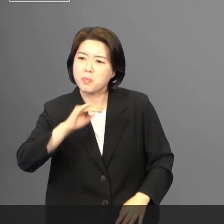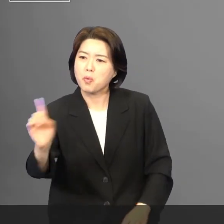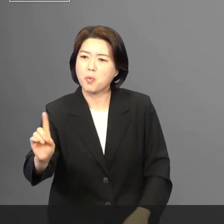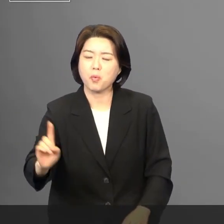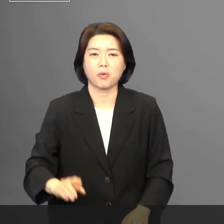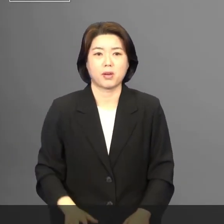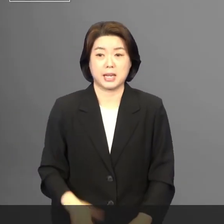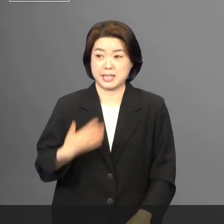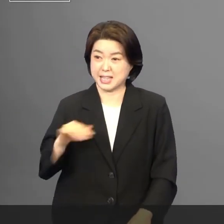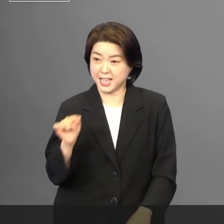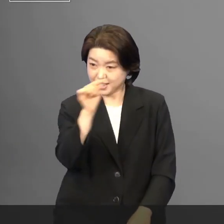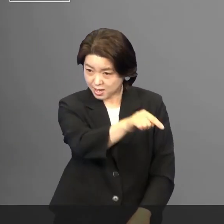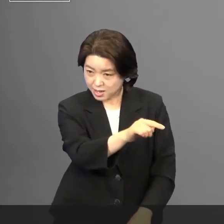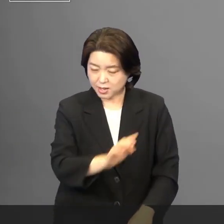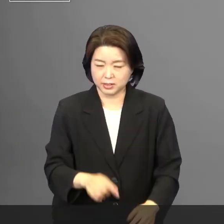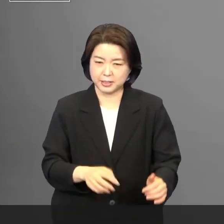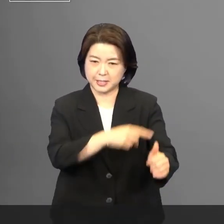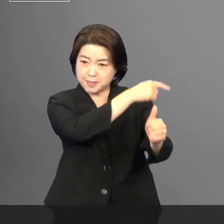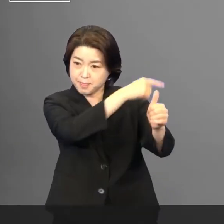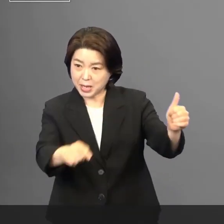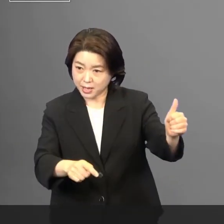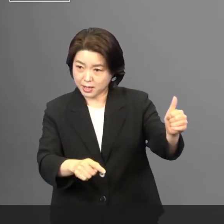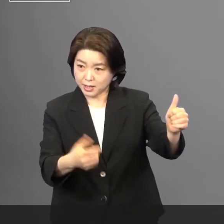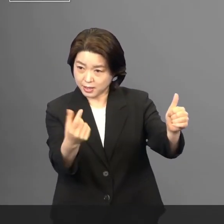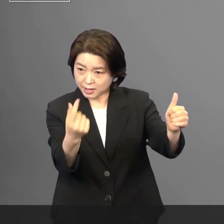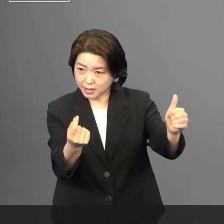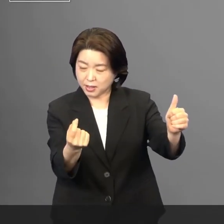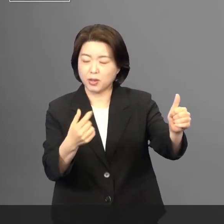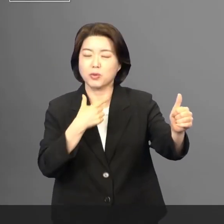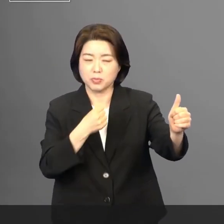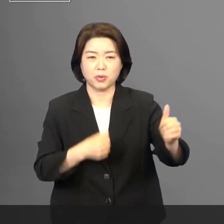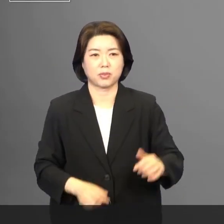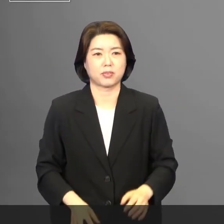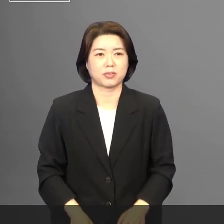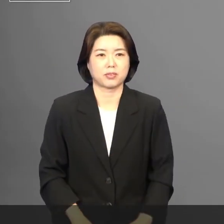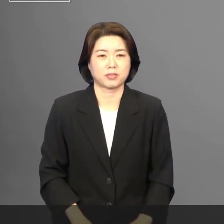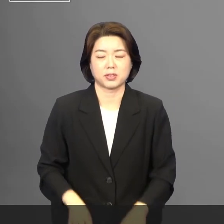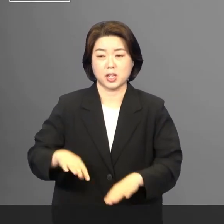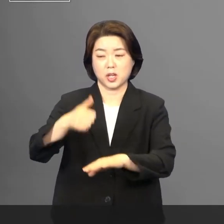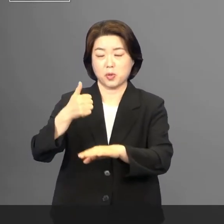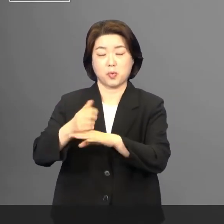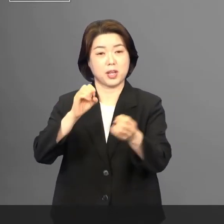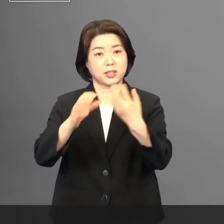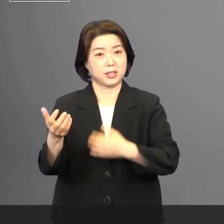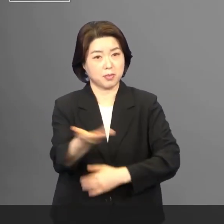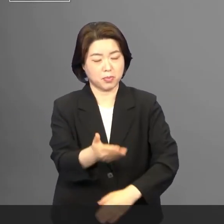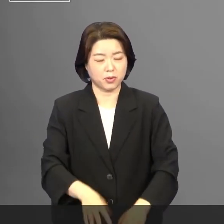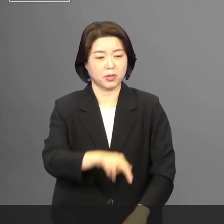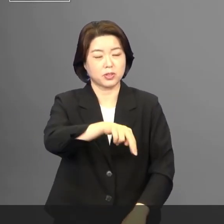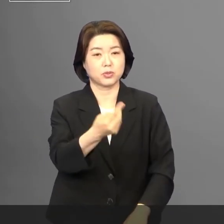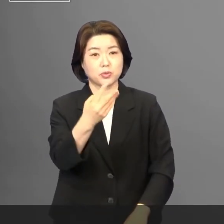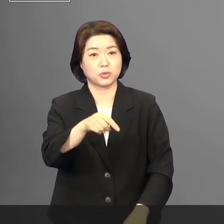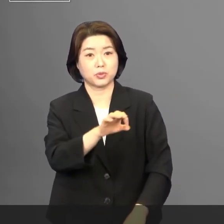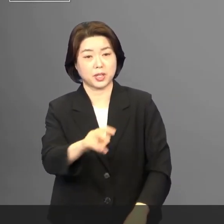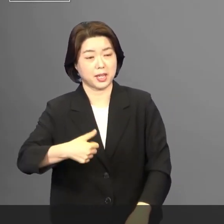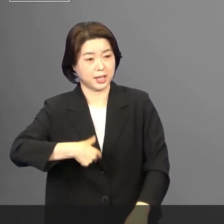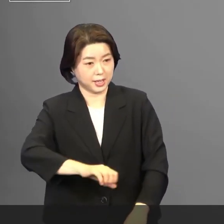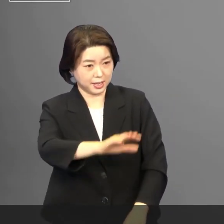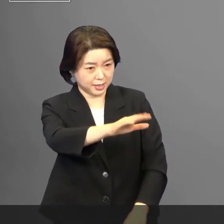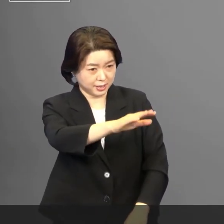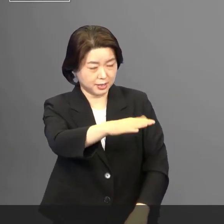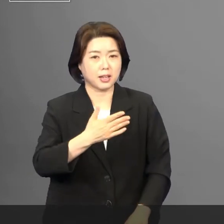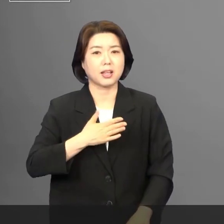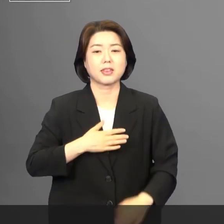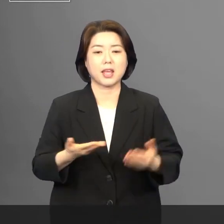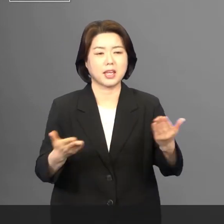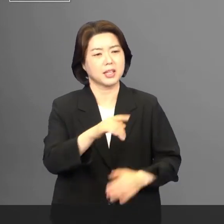제가 당장 건너가서 그의 머리를 잘라버리겠습니다. 왕은 대답하였다. 스루야의 아들아, 나의